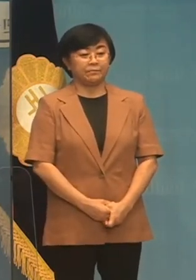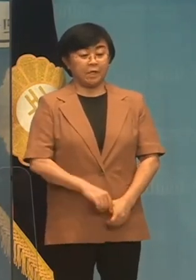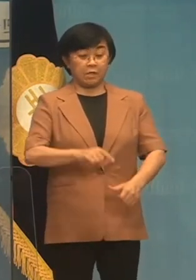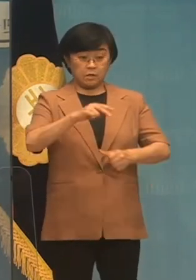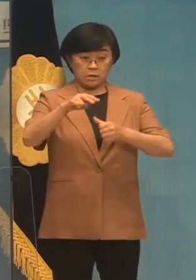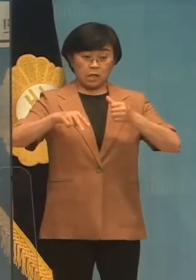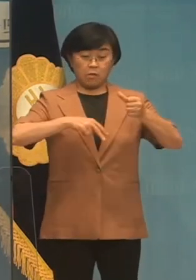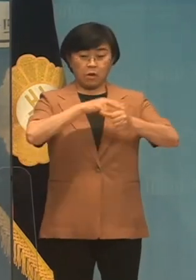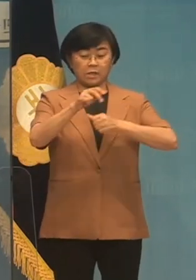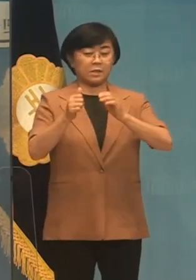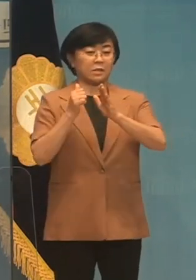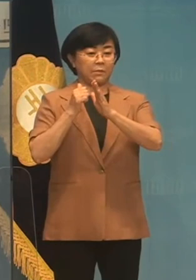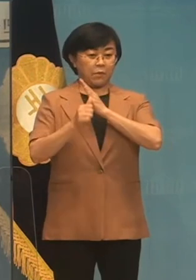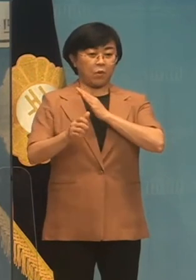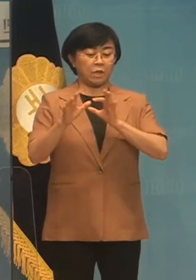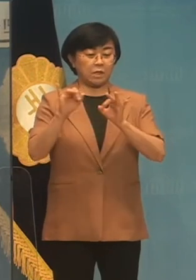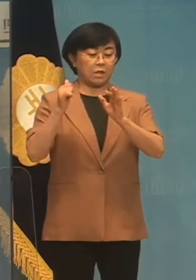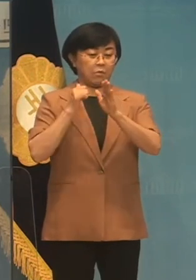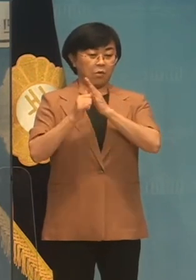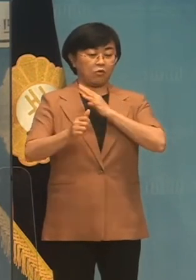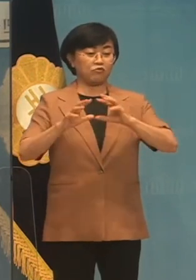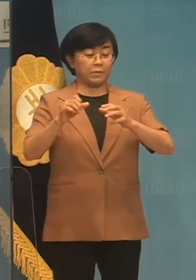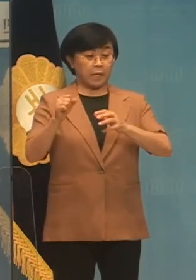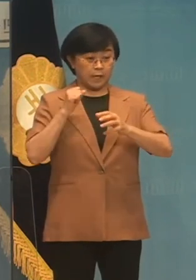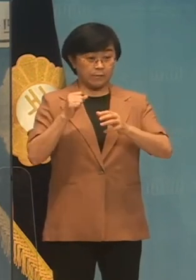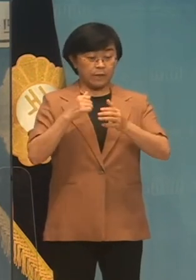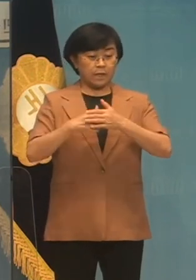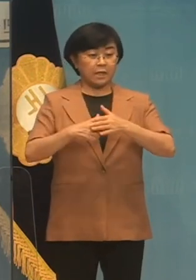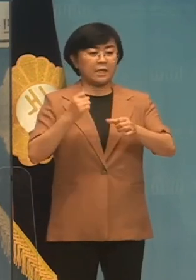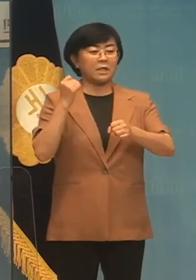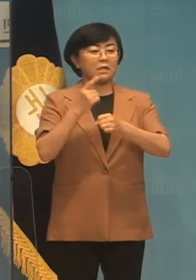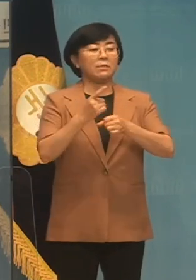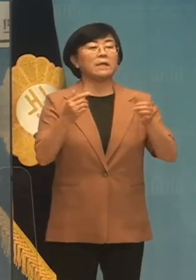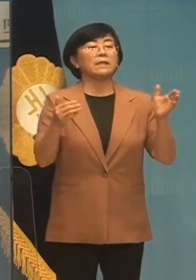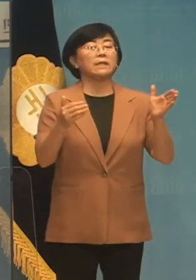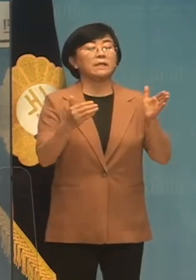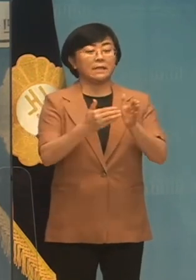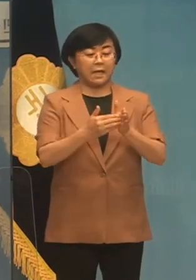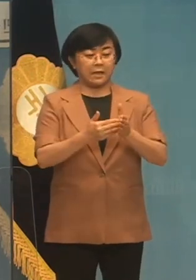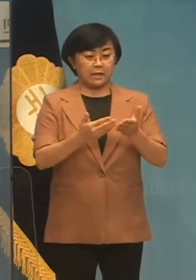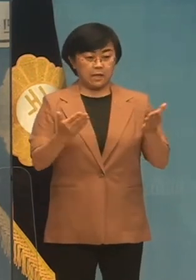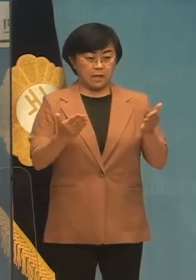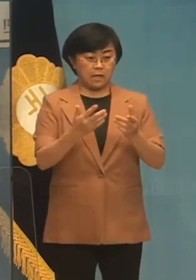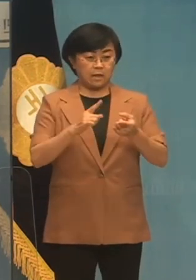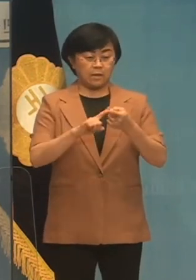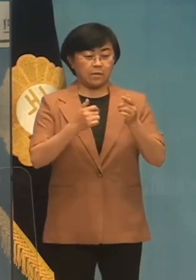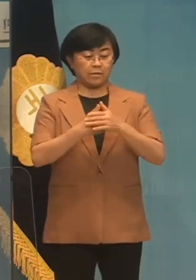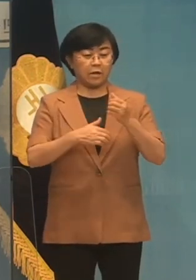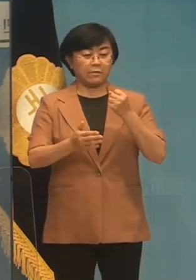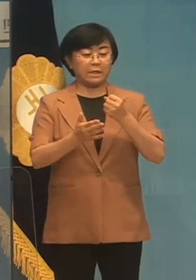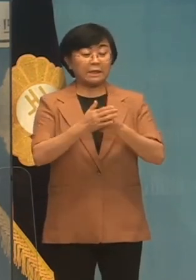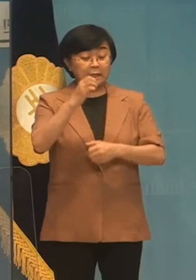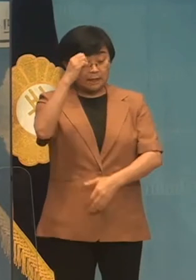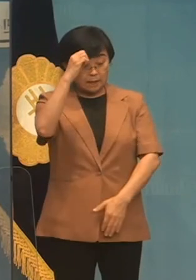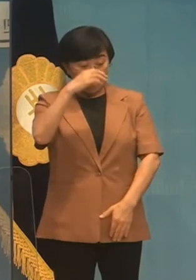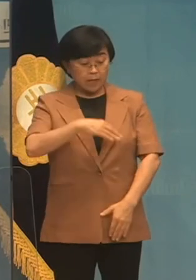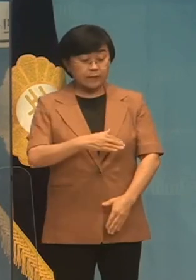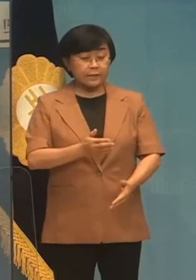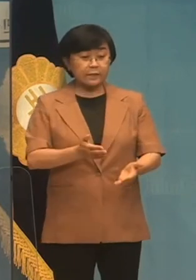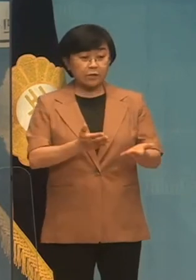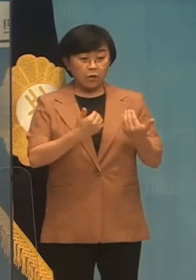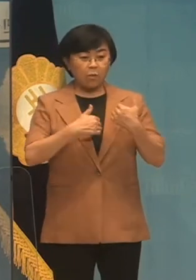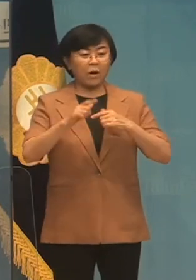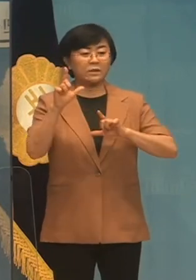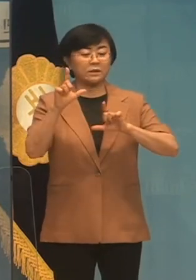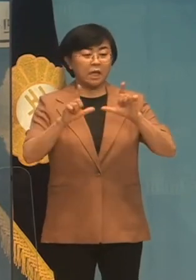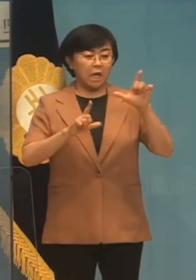이런 상황에서 이 대표와 국민의힘이 이미 끝난 일이라며 구렁이 닦는 듯 염치 없는